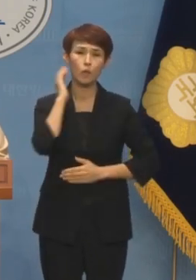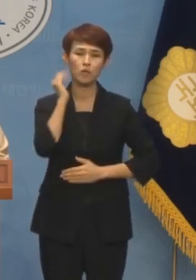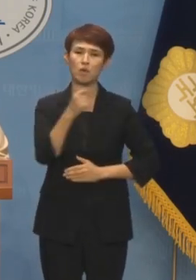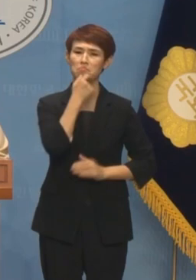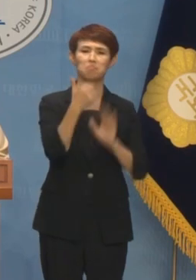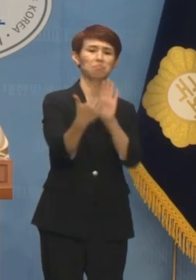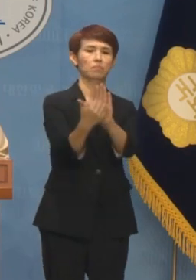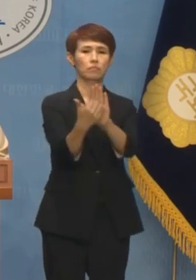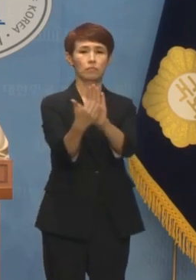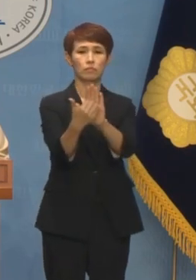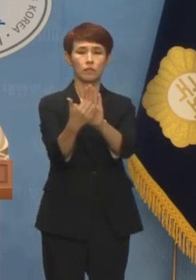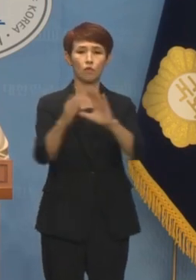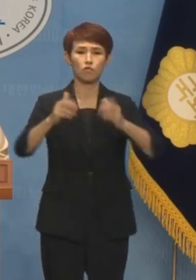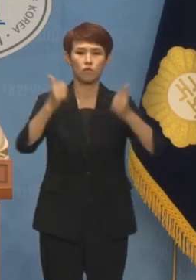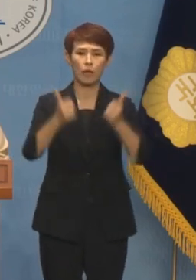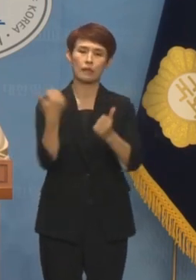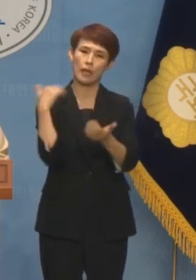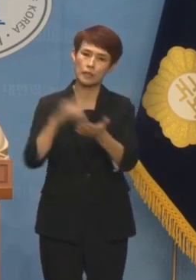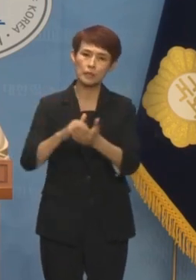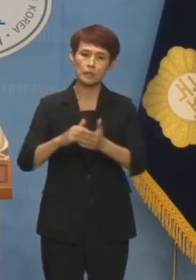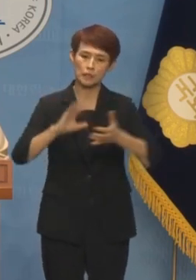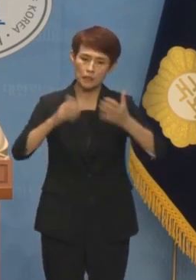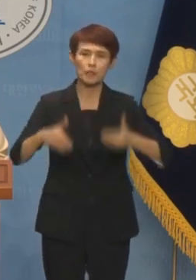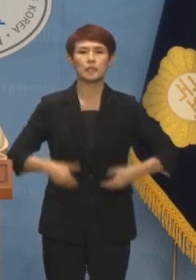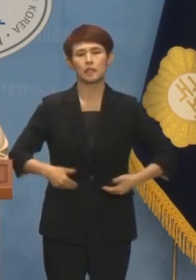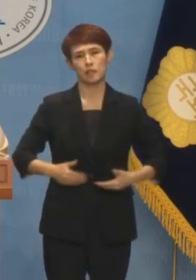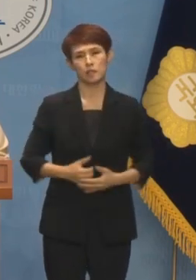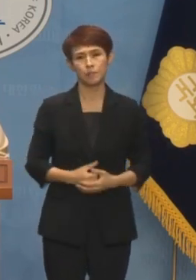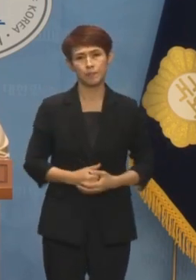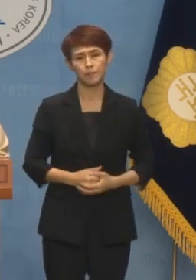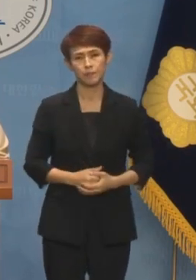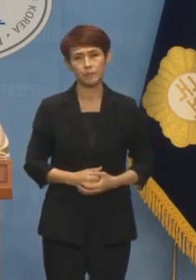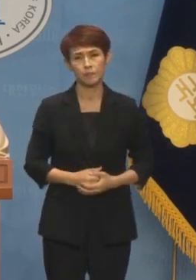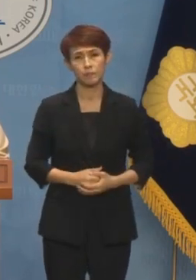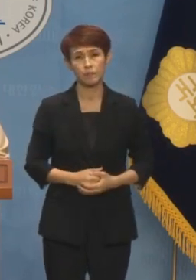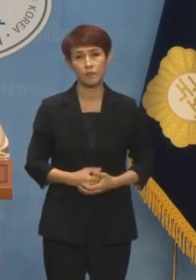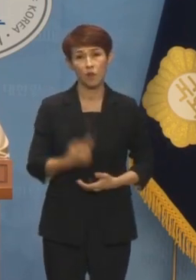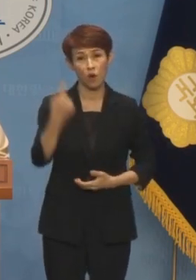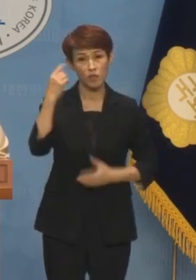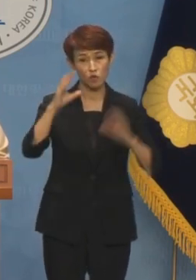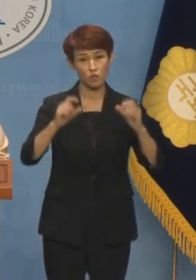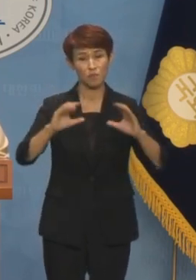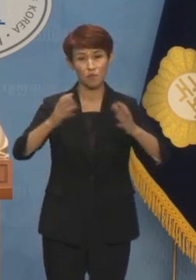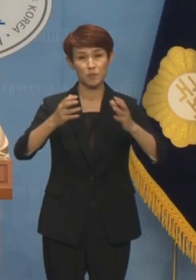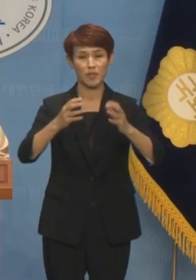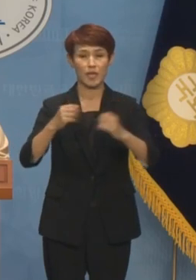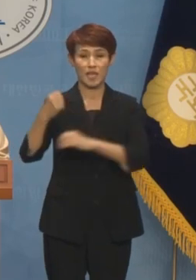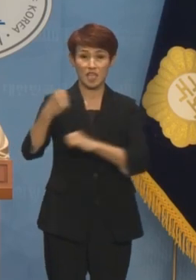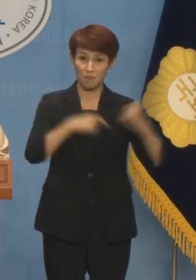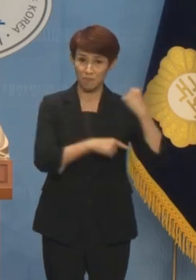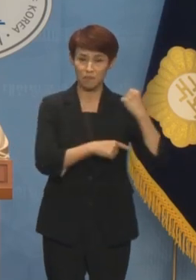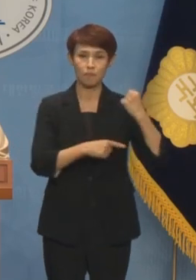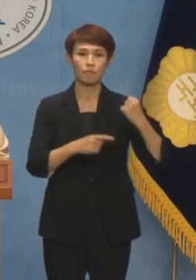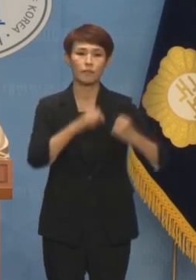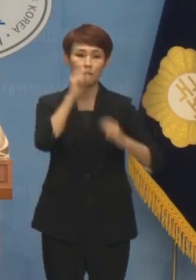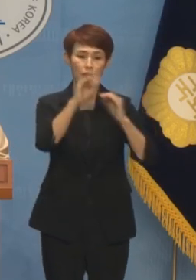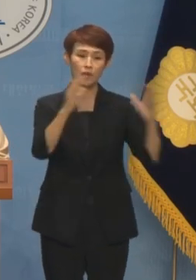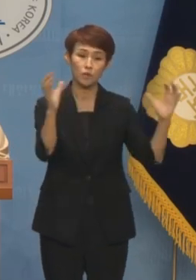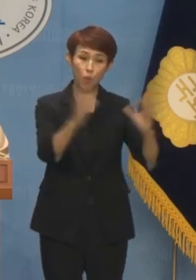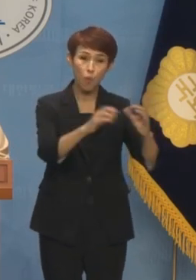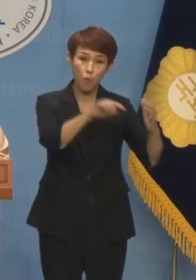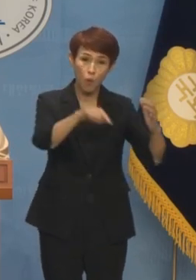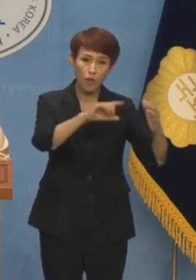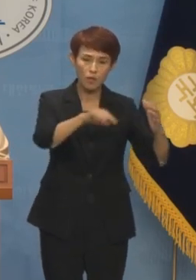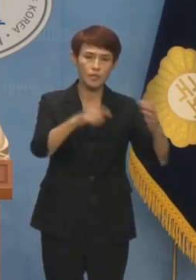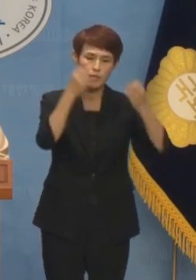거부로 국회에 되돌아왔습니다. 어제 국민의힘은 당선자 총회를 열고